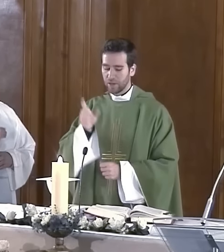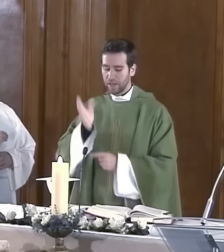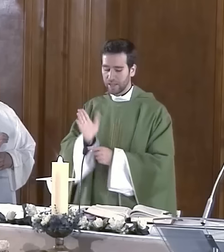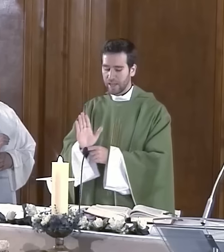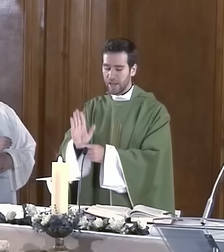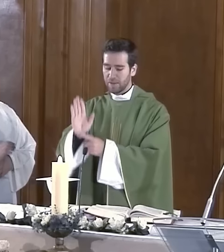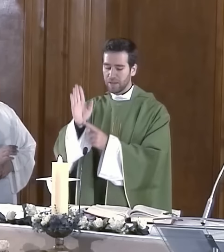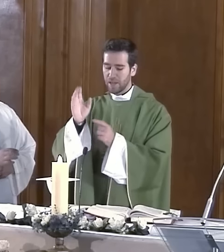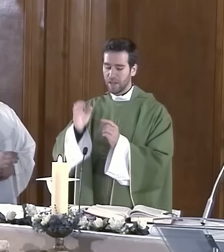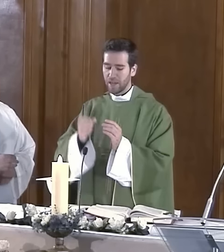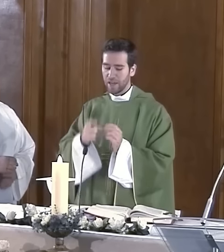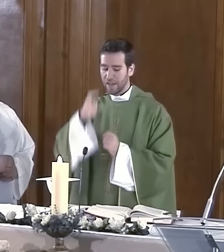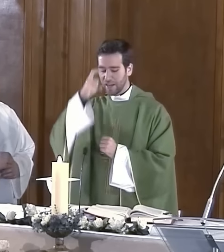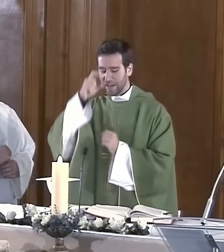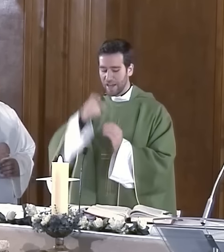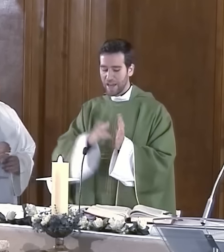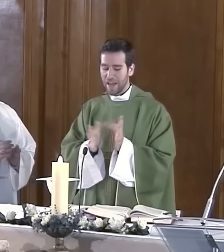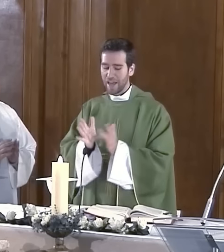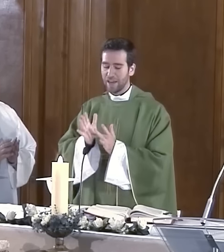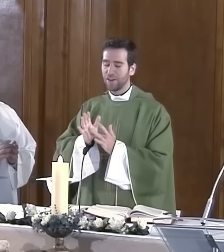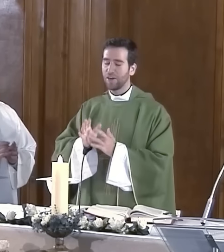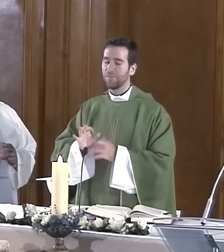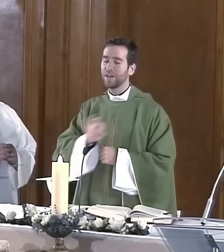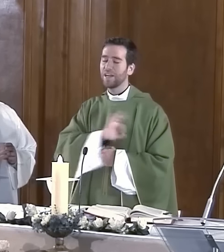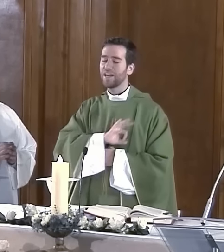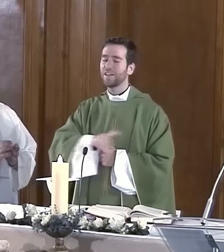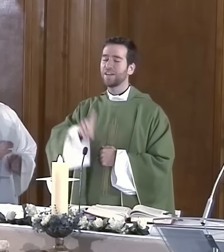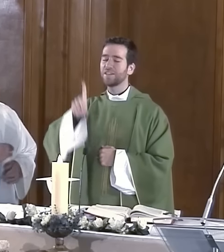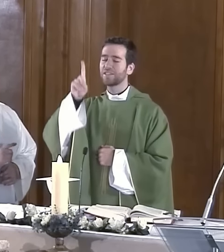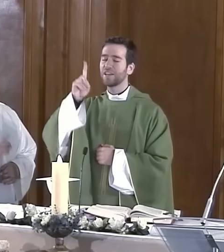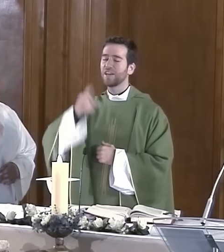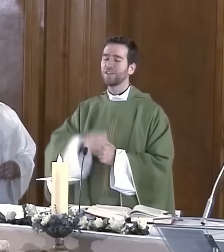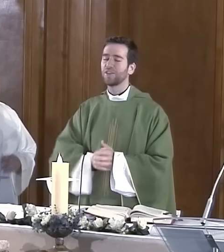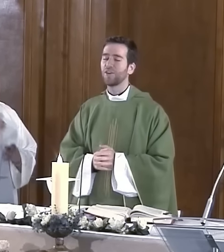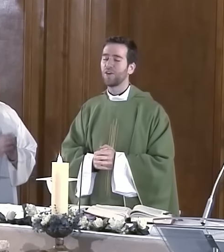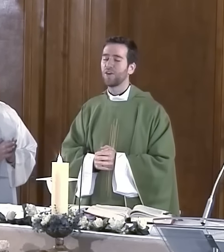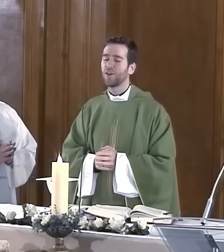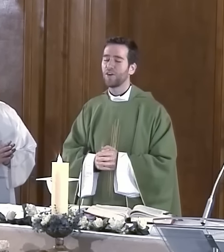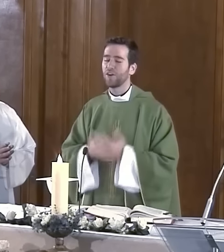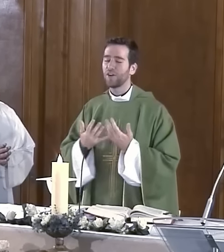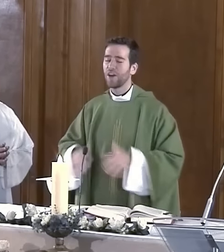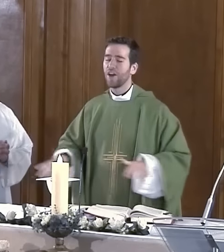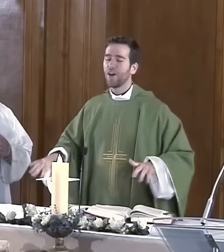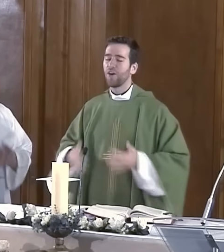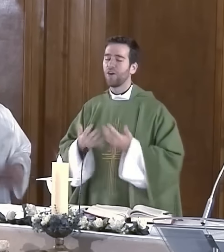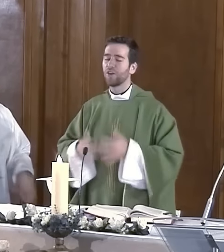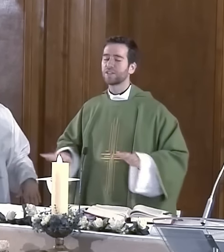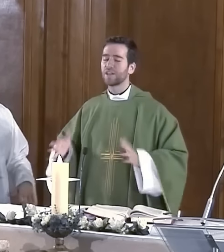Bendito el que viene en nombre del Señor.